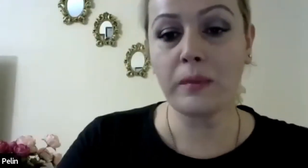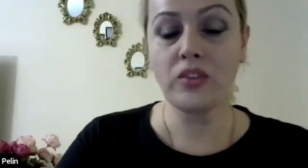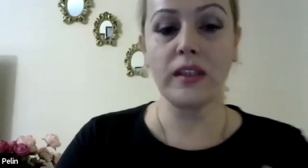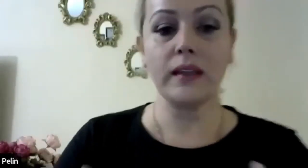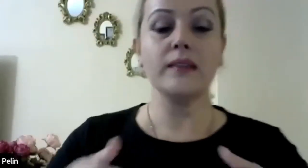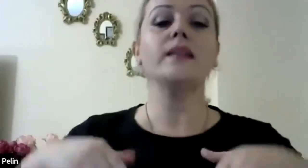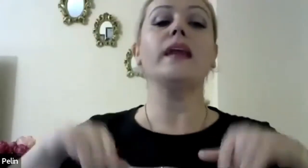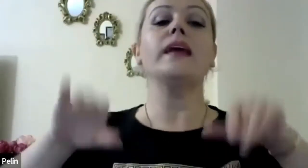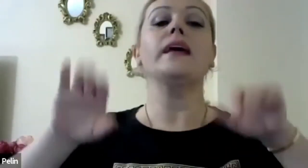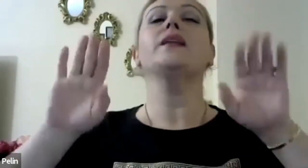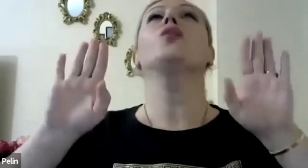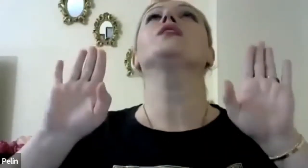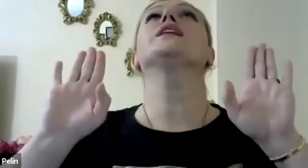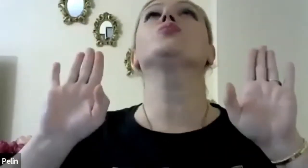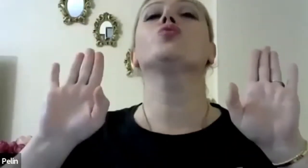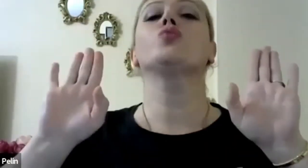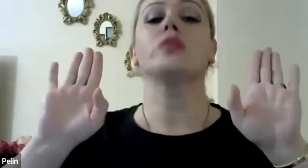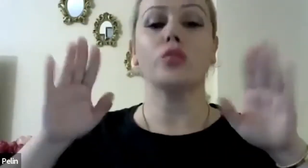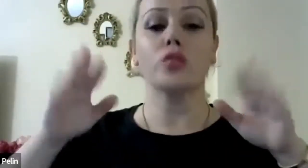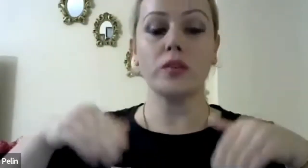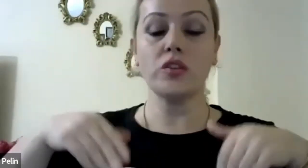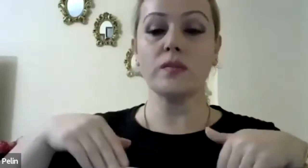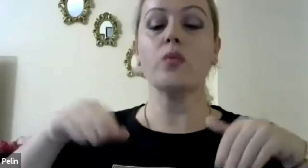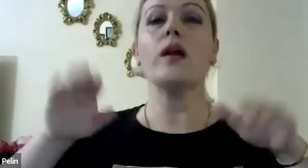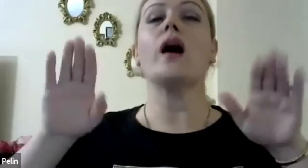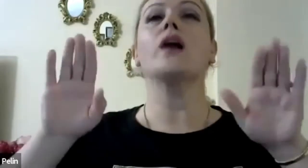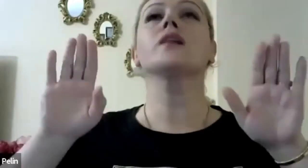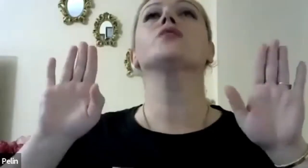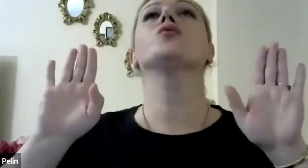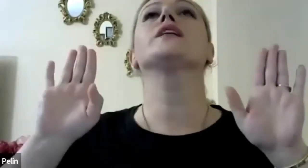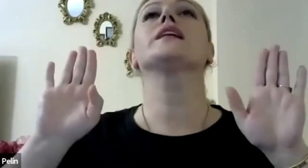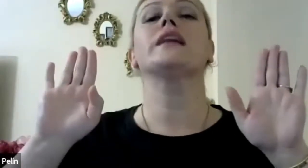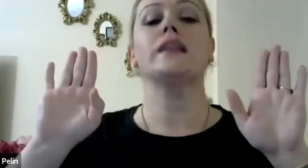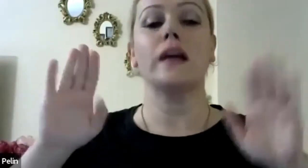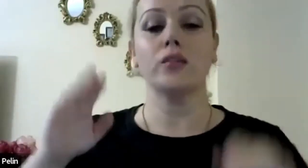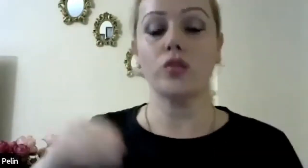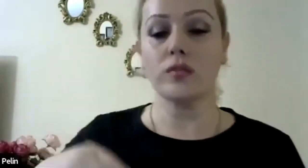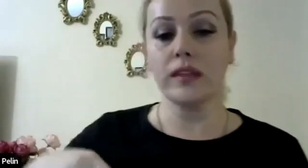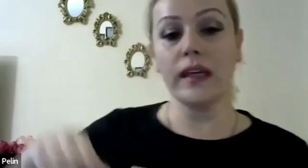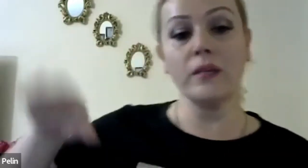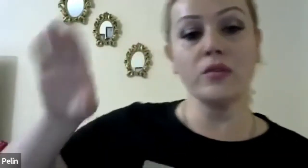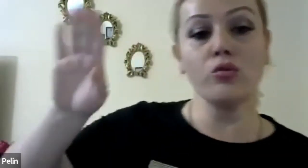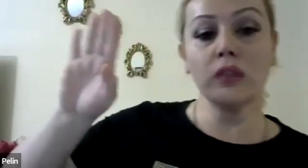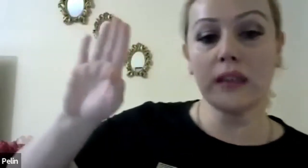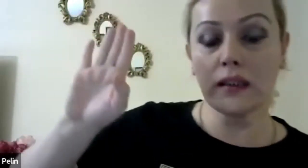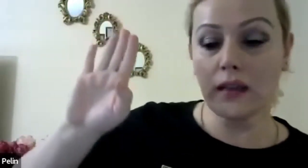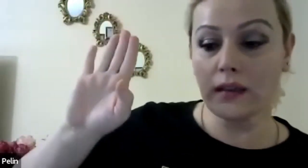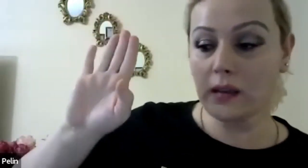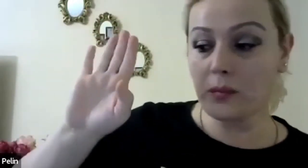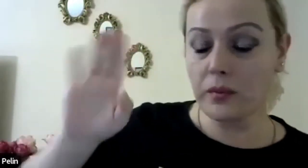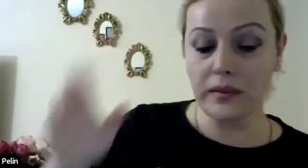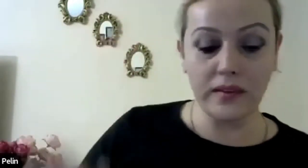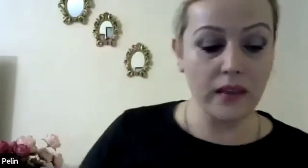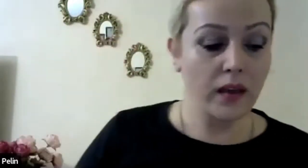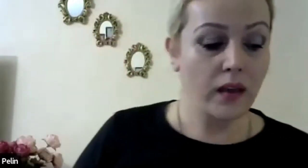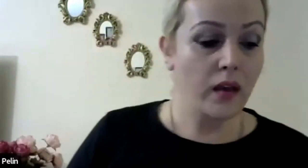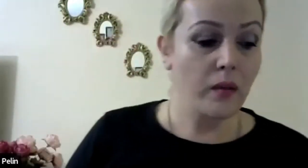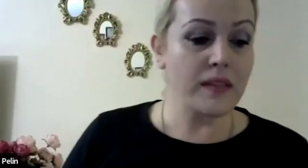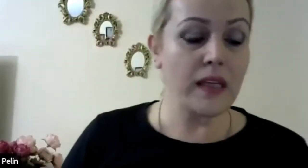şekli ise değil, onda da bunu kullanıyoruz. Başımızı böyle arkaya doğru hareketlendiriyoruz. Tek elimizi kullanaraktan da yapabiliriz. Mesela